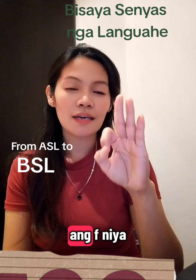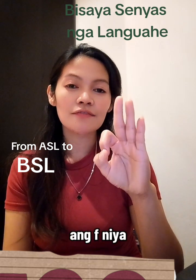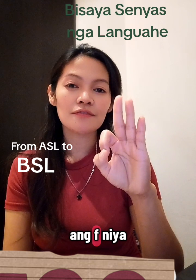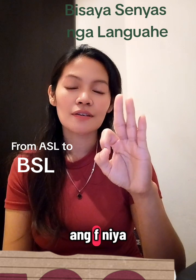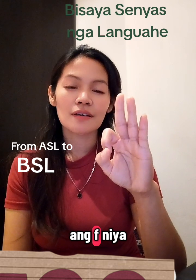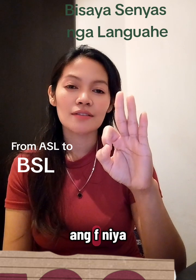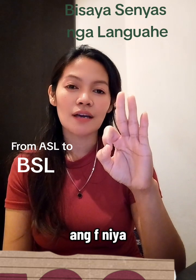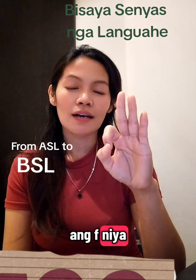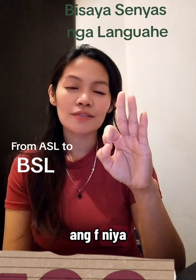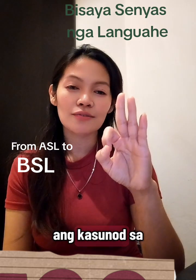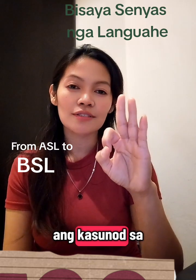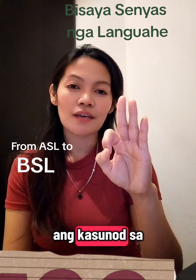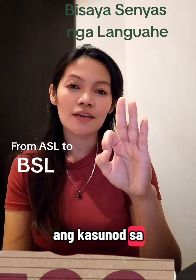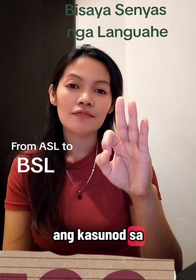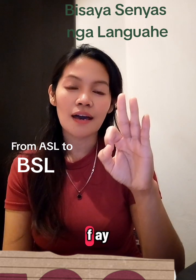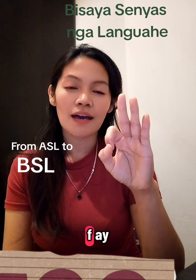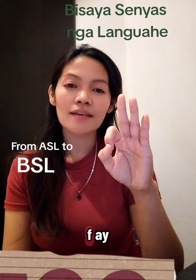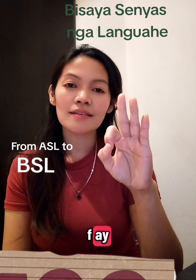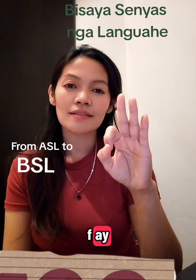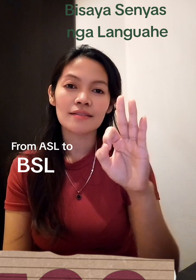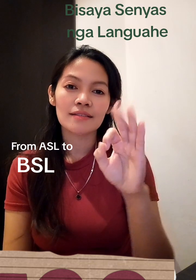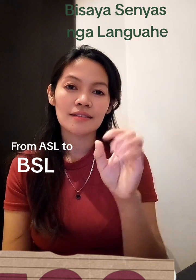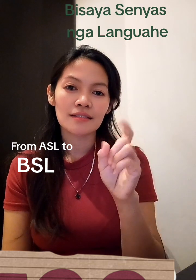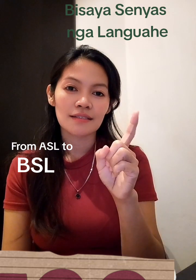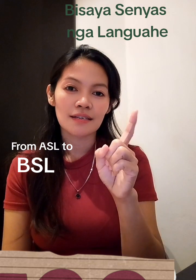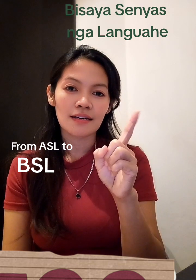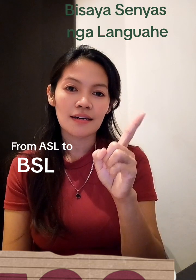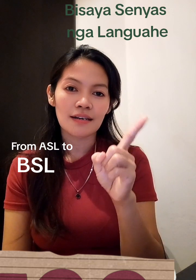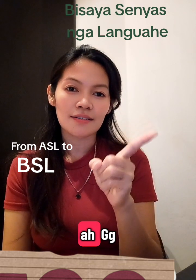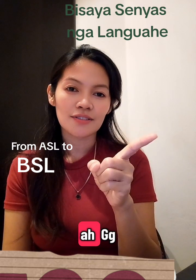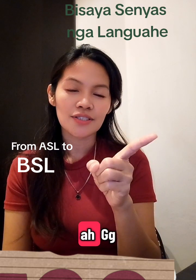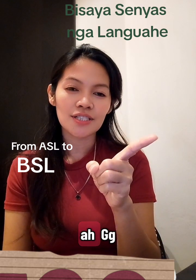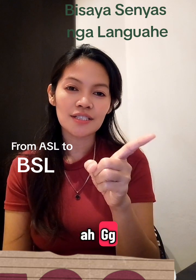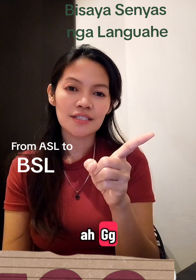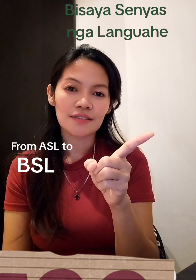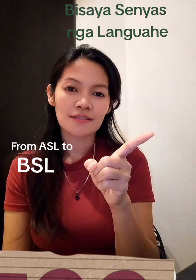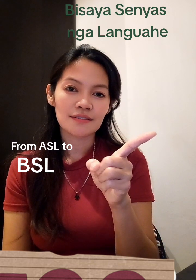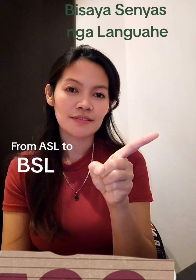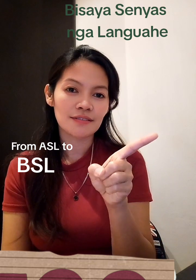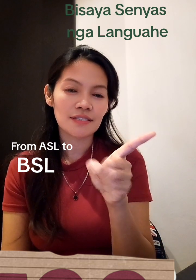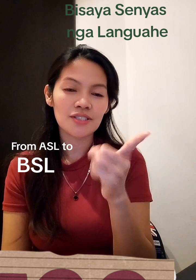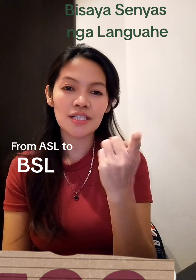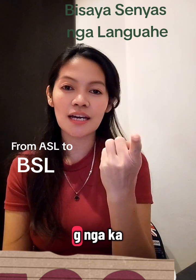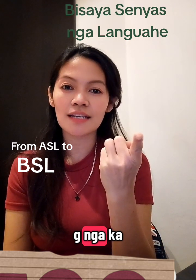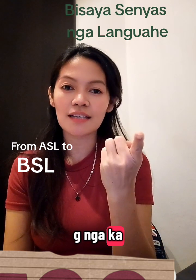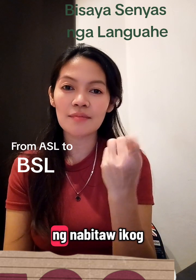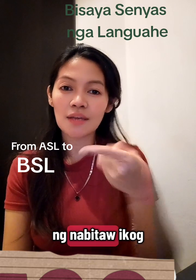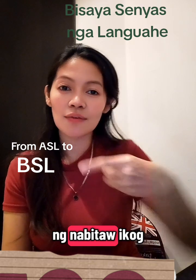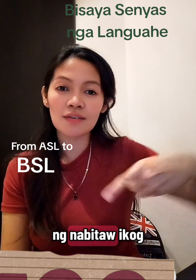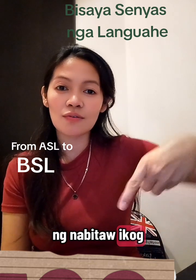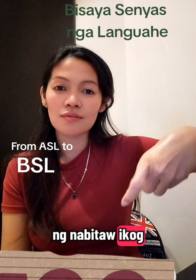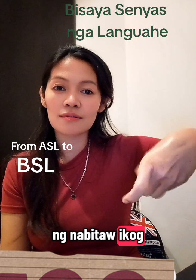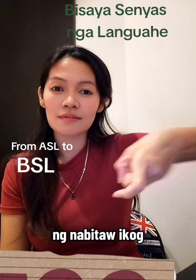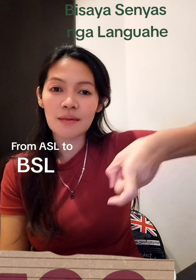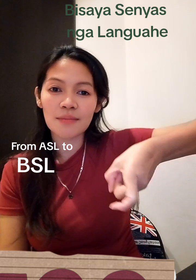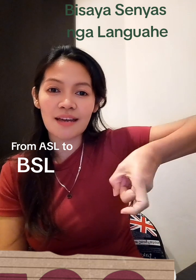F, niya ang kasunod sa F ay G. G nga kanang nabitaw ikog, dapat